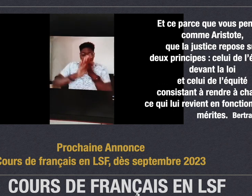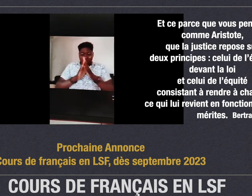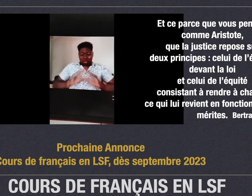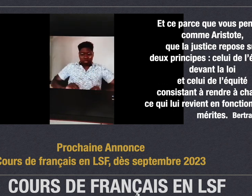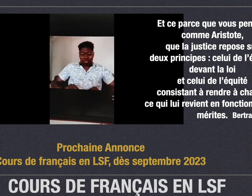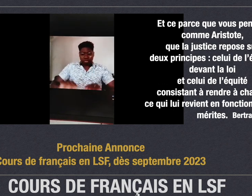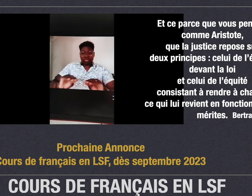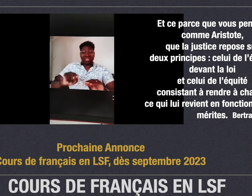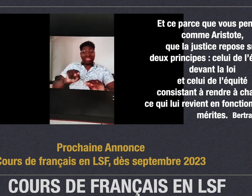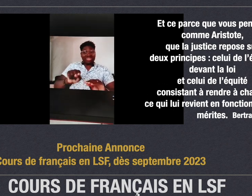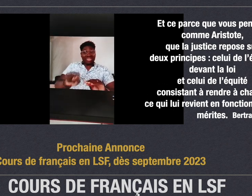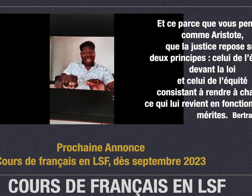Merci.